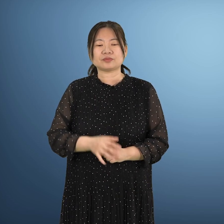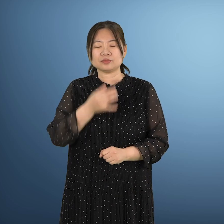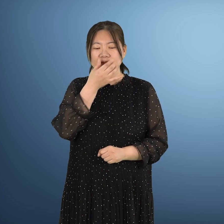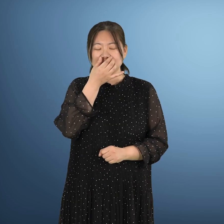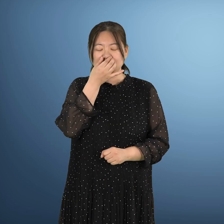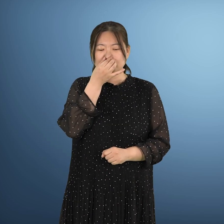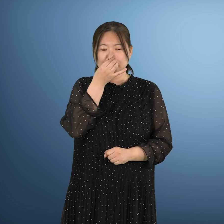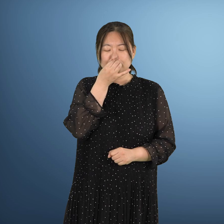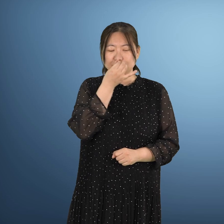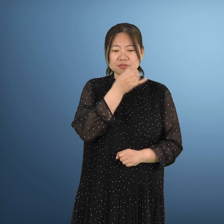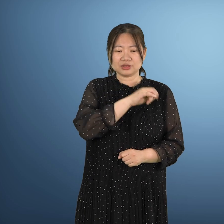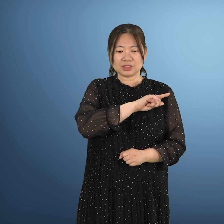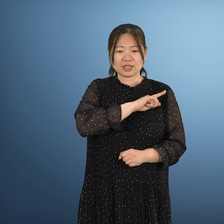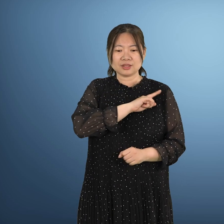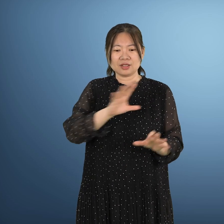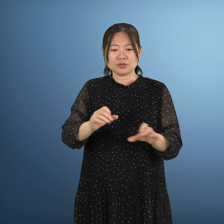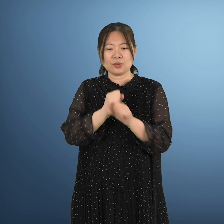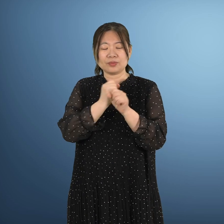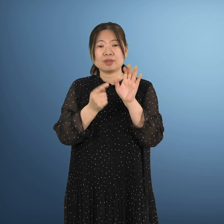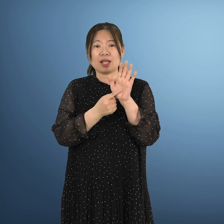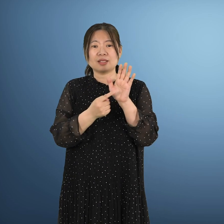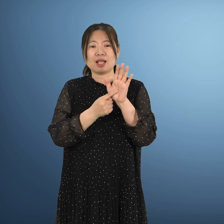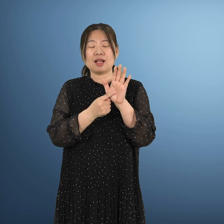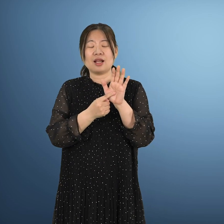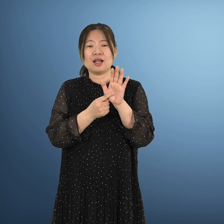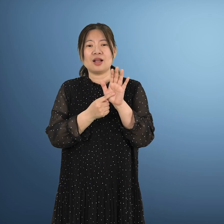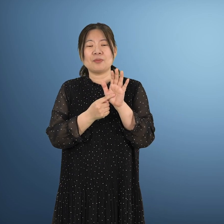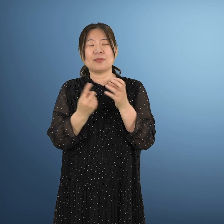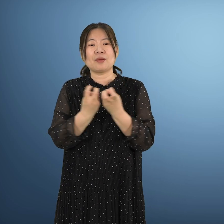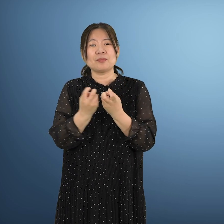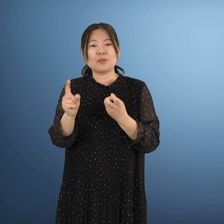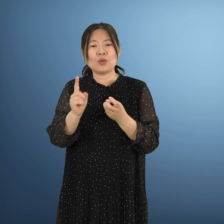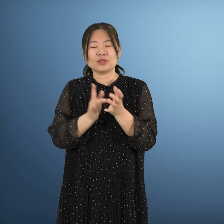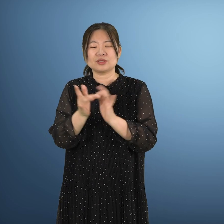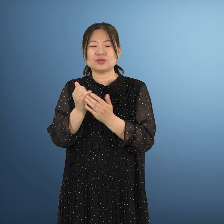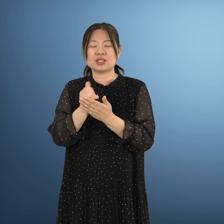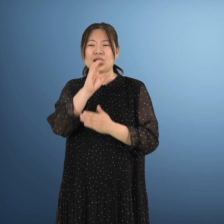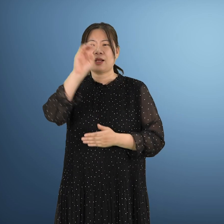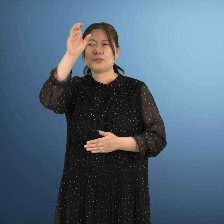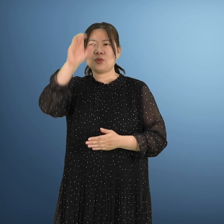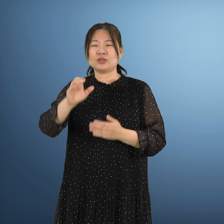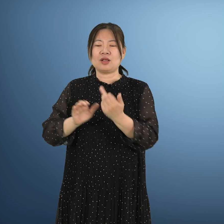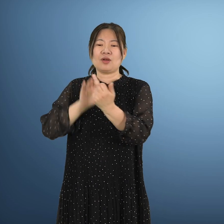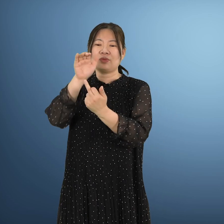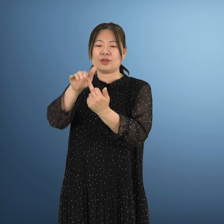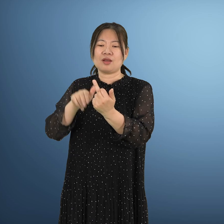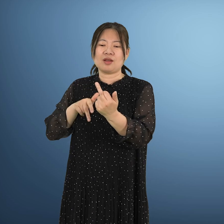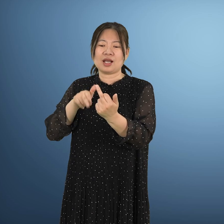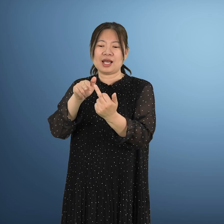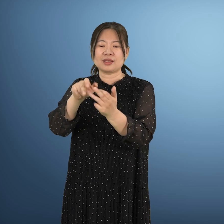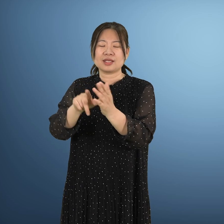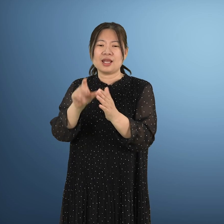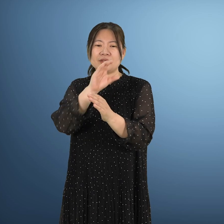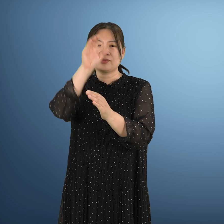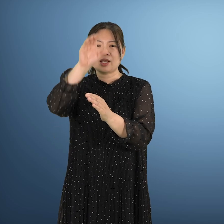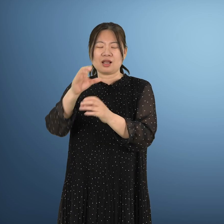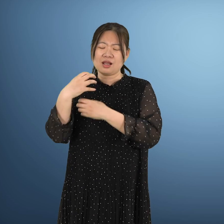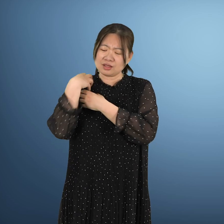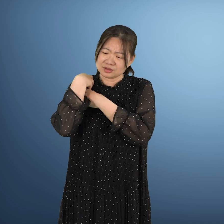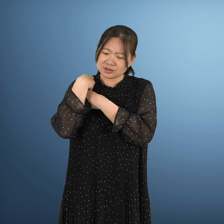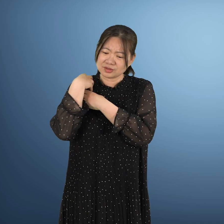이것이 가장 종합적으로 나타난 길이 예수님이 갈보리 언덕을 향해서 십자가를